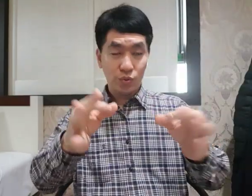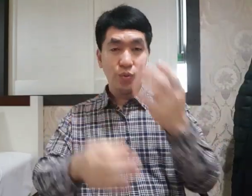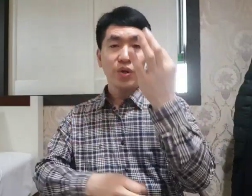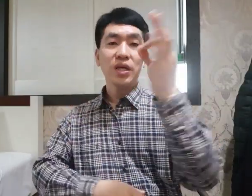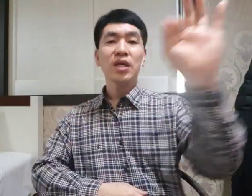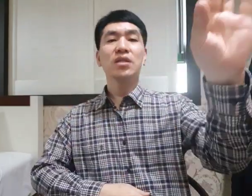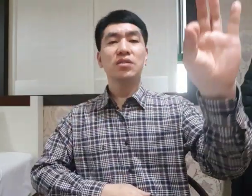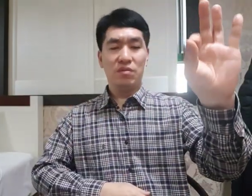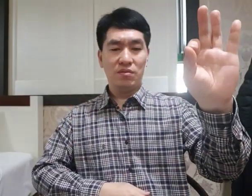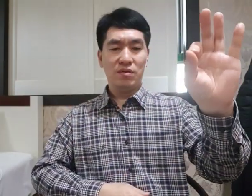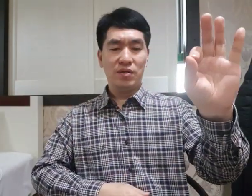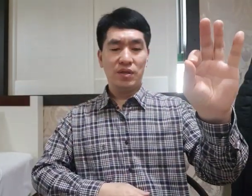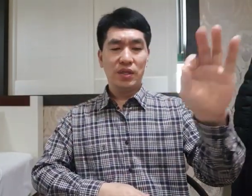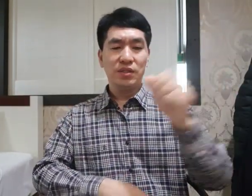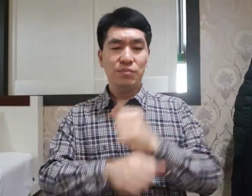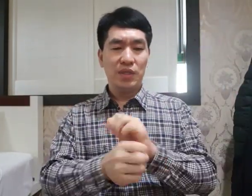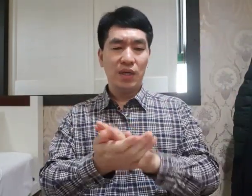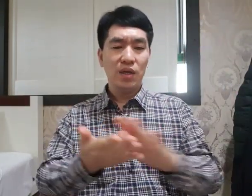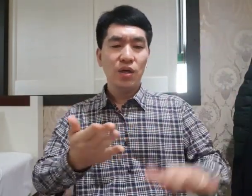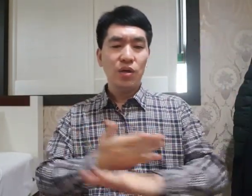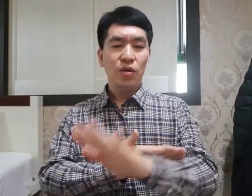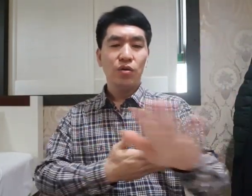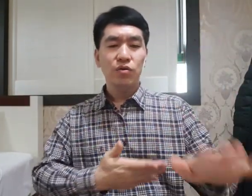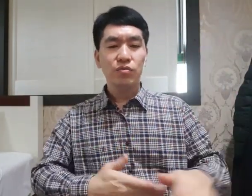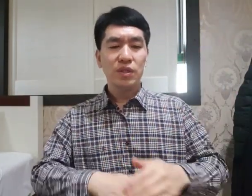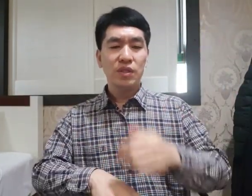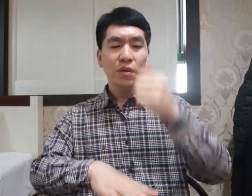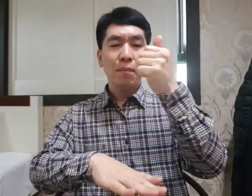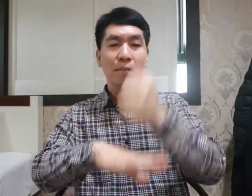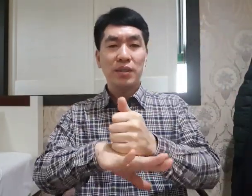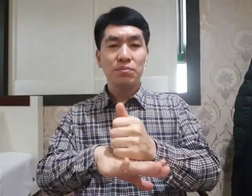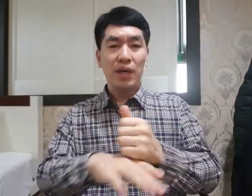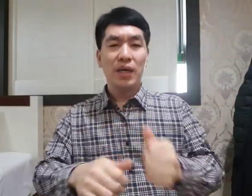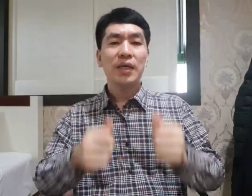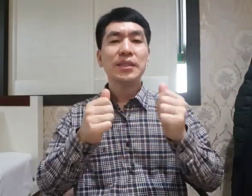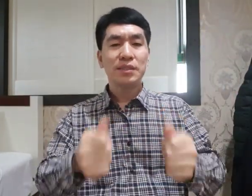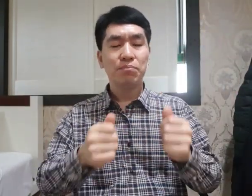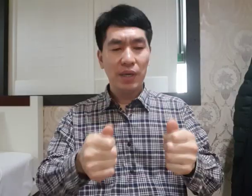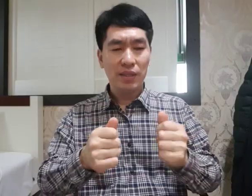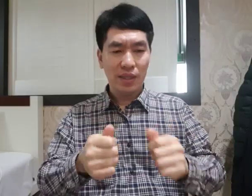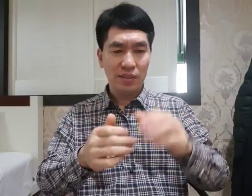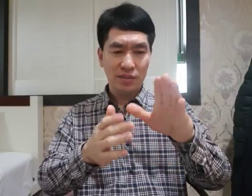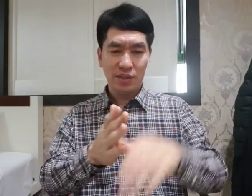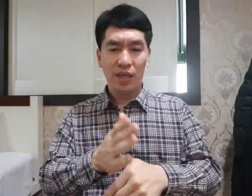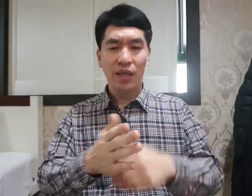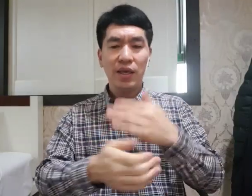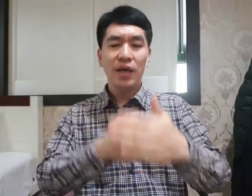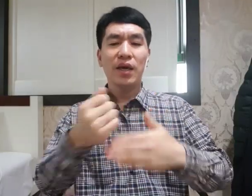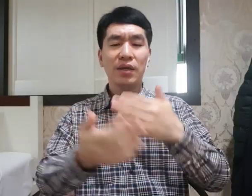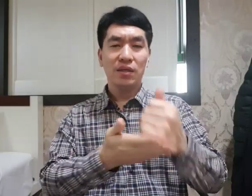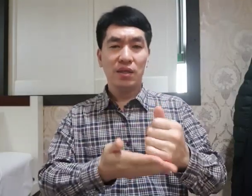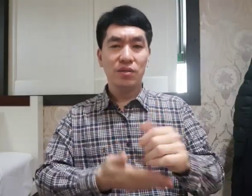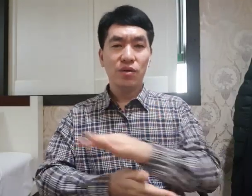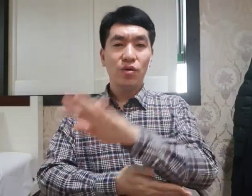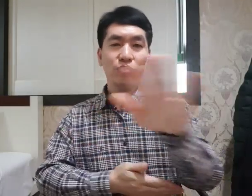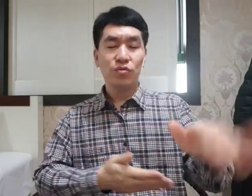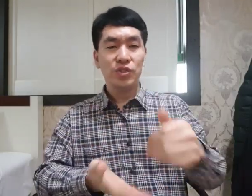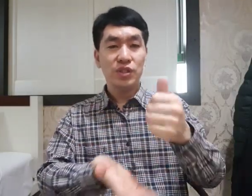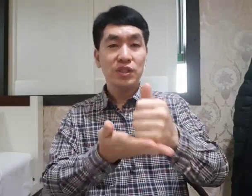보시고 인정하십니다. 우리를 마지막 심판한 때에 하나님께서 우리를